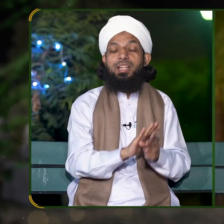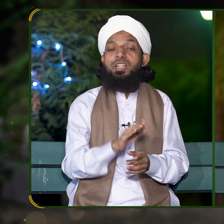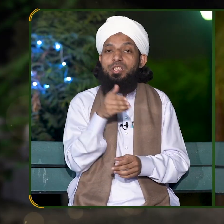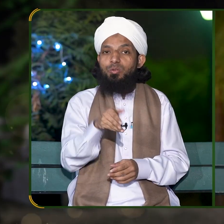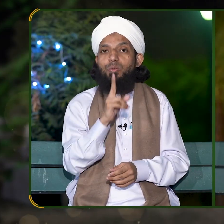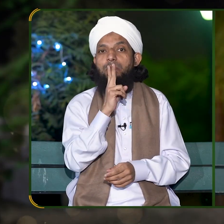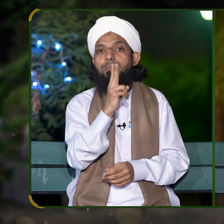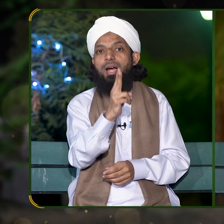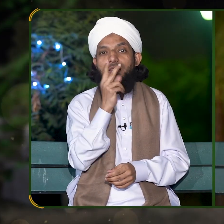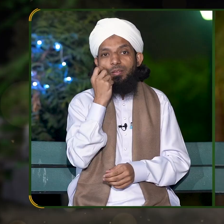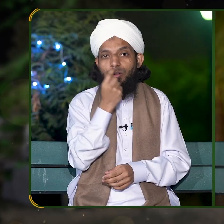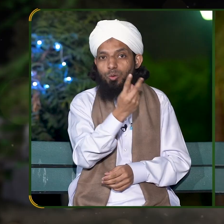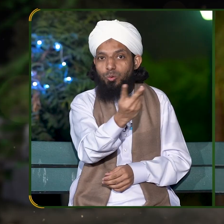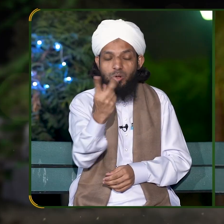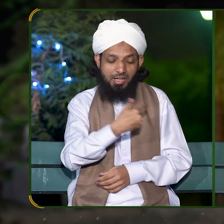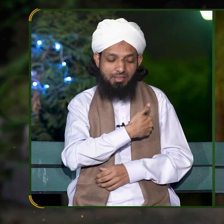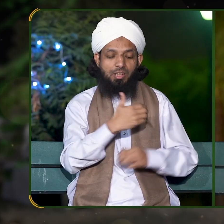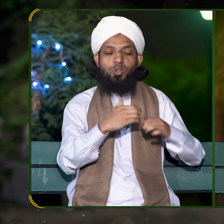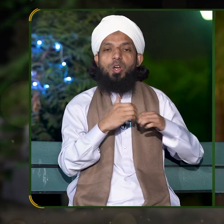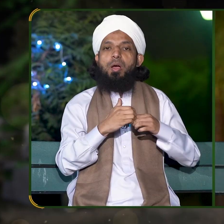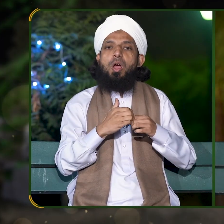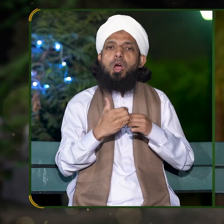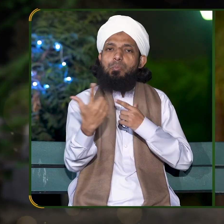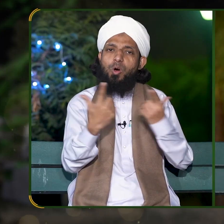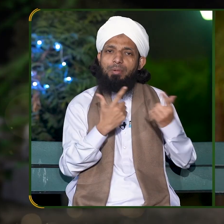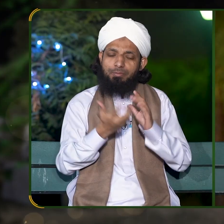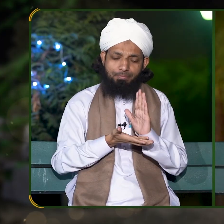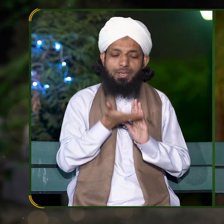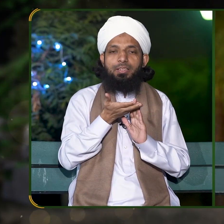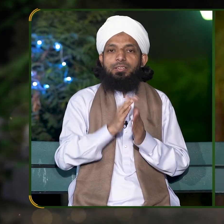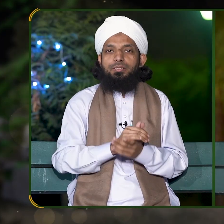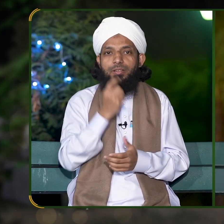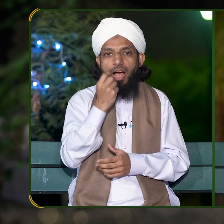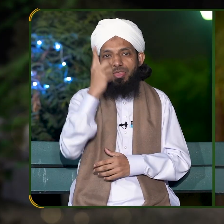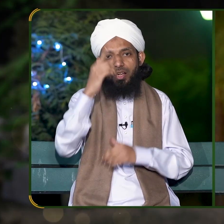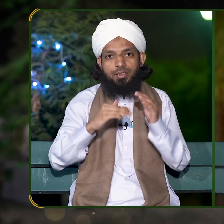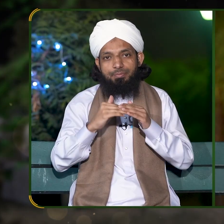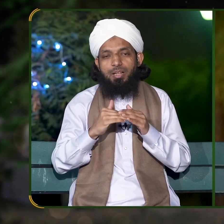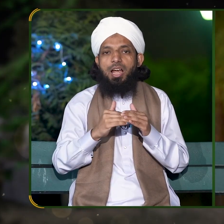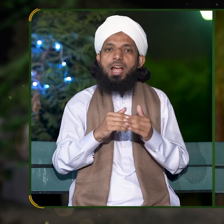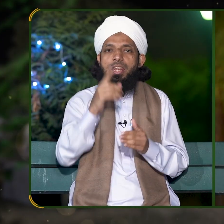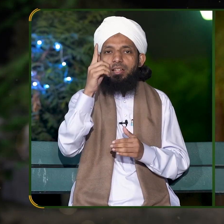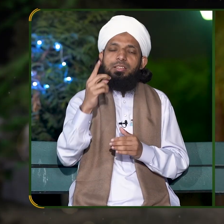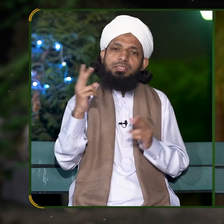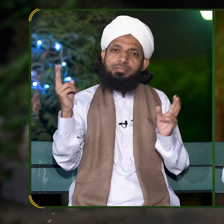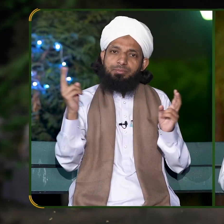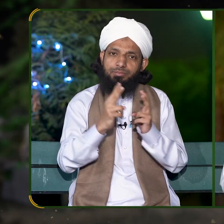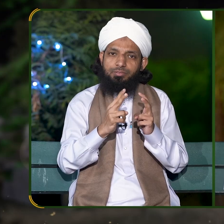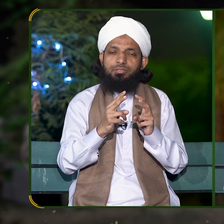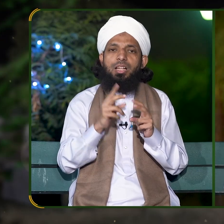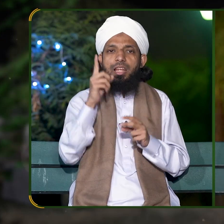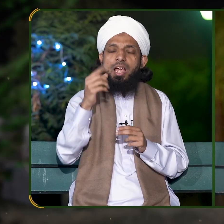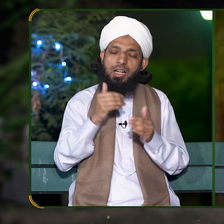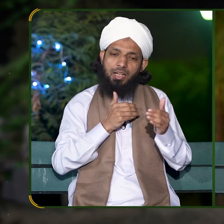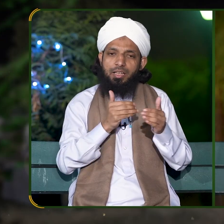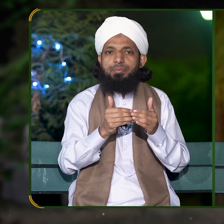باتیں ہیں جو لوگوں کے دلوں میں بھی محبت پیدا کرتی ہیں، اور اس سے بندہ رب کے بھی قریب ہوتا ہے، رب کے نزدیک بھی